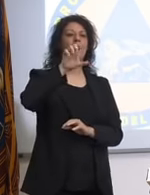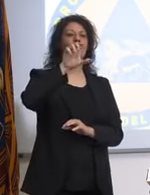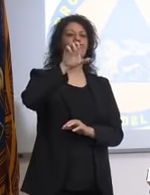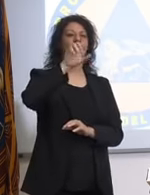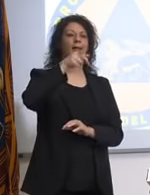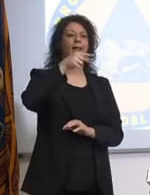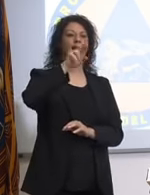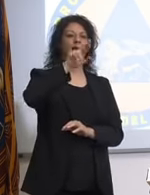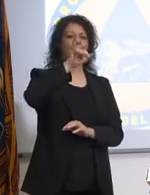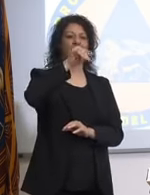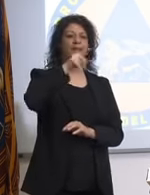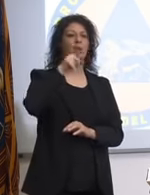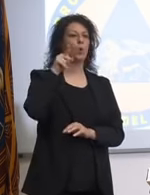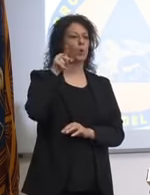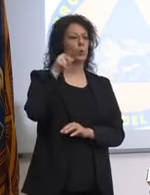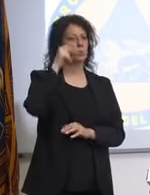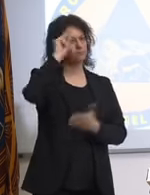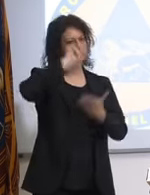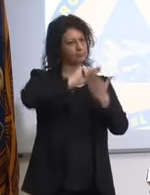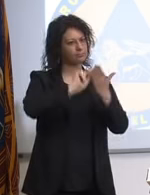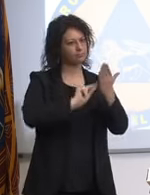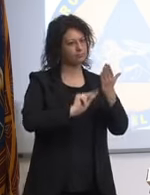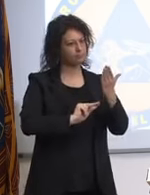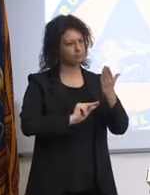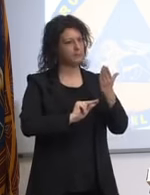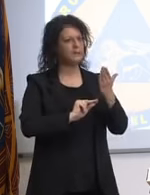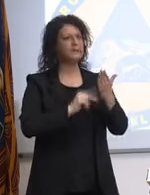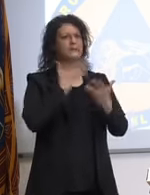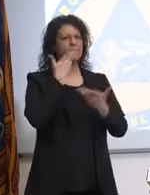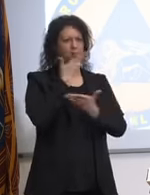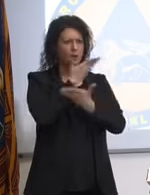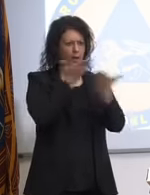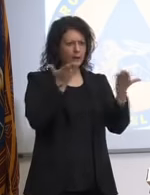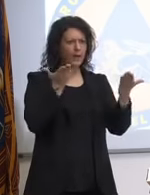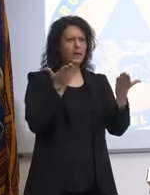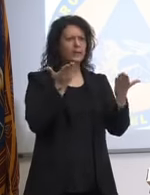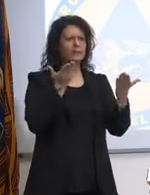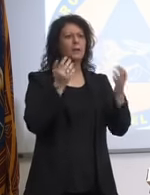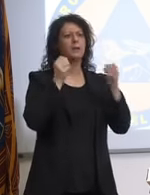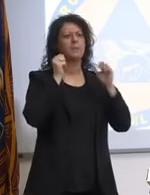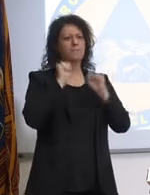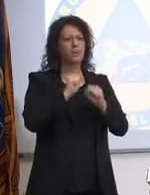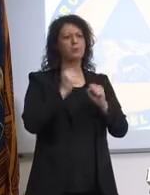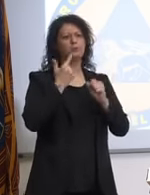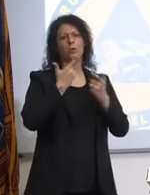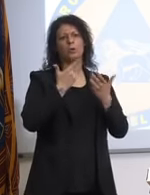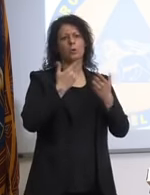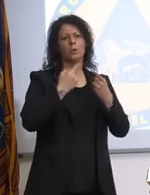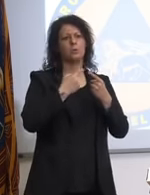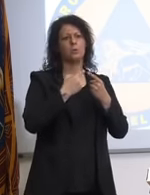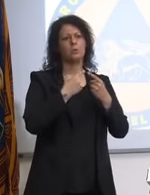volete, vi metto nella condizione di averlo già in giornata.